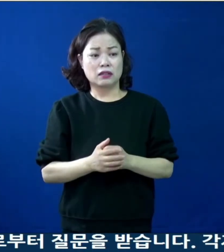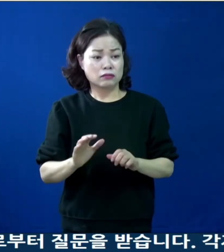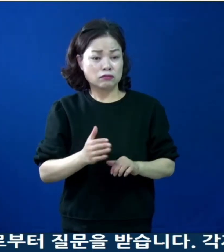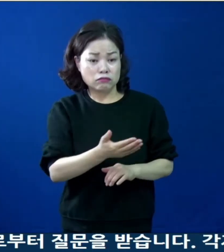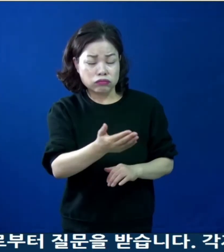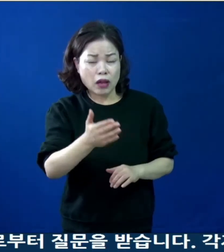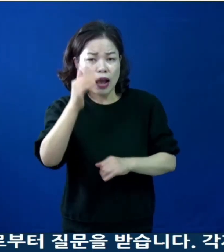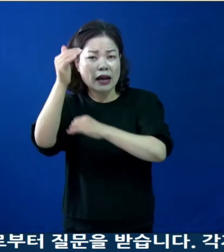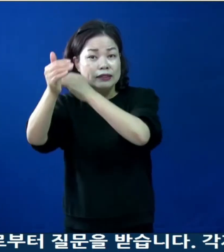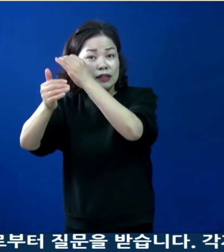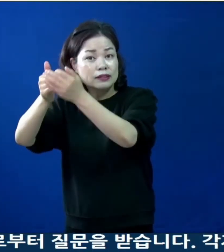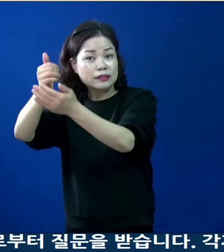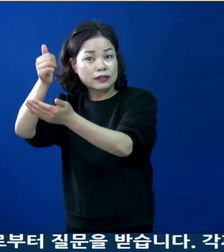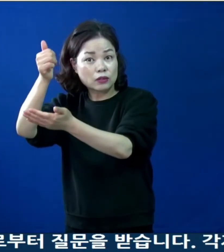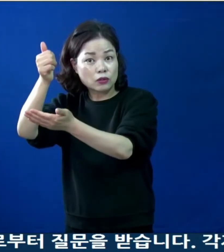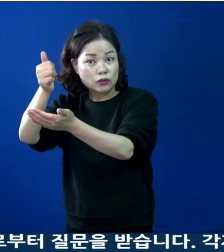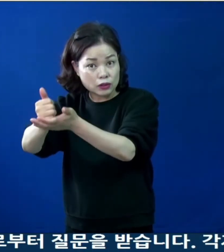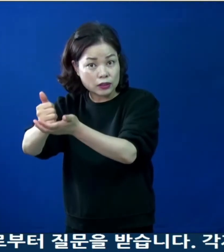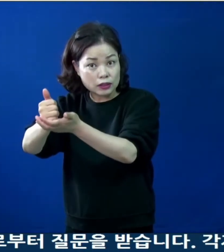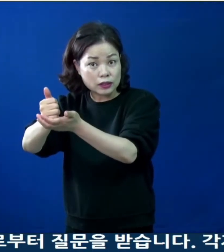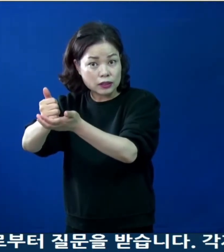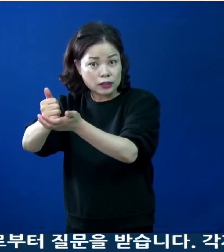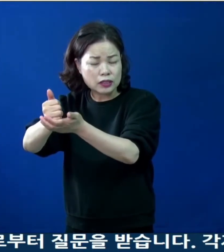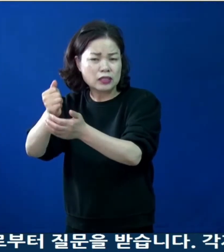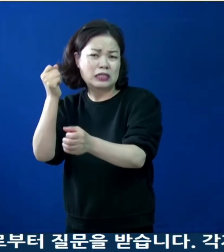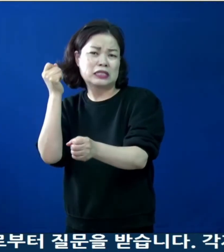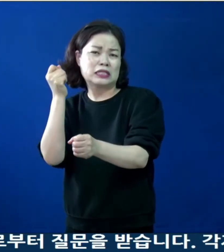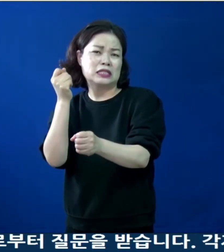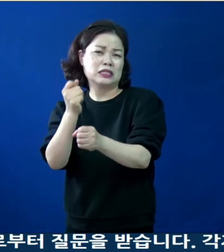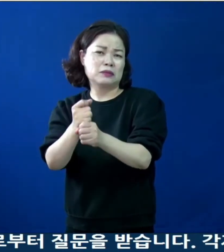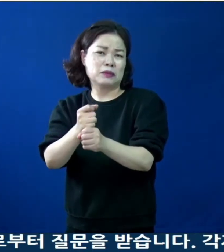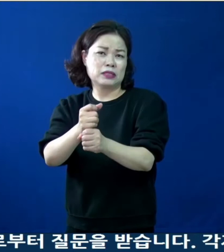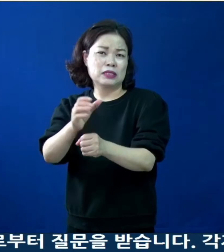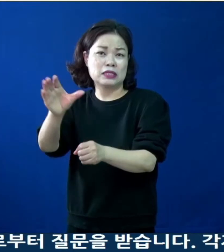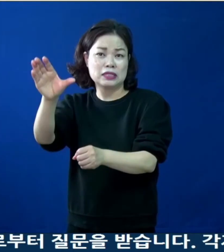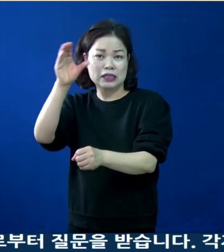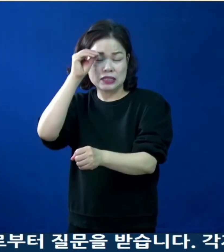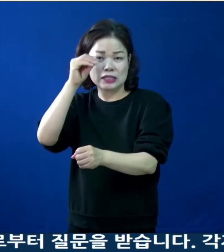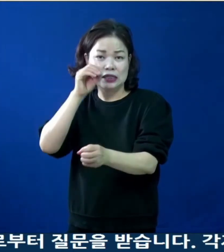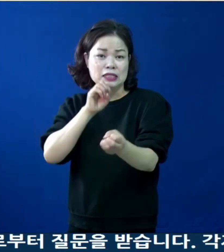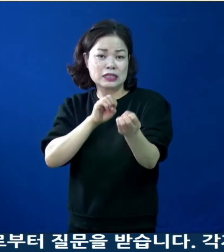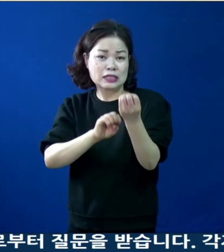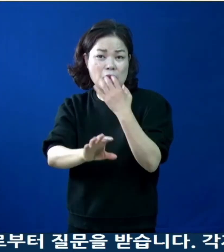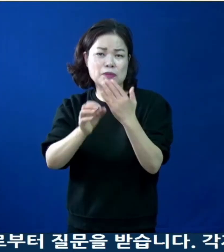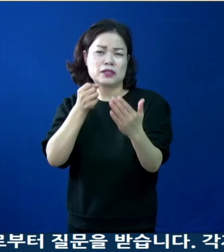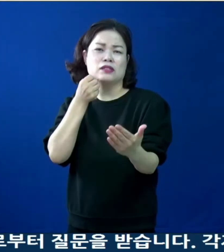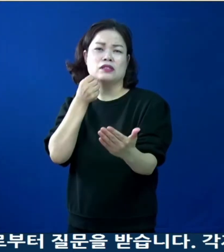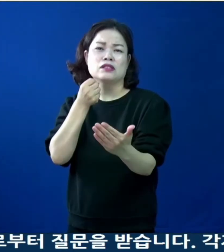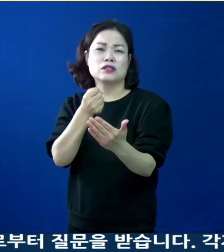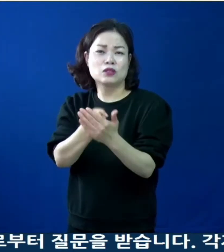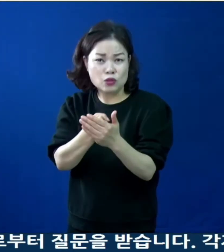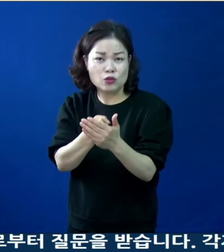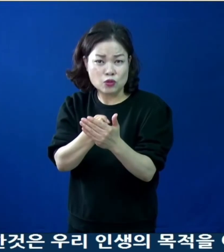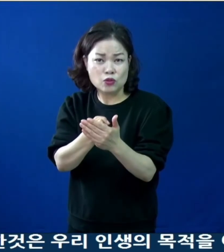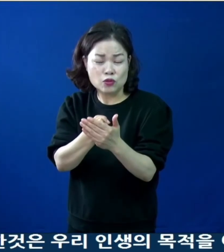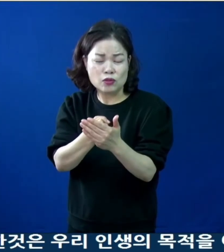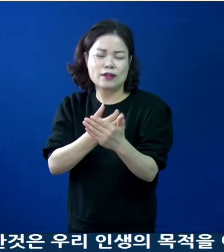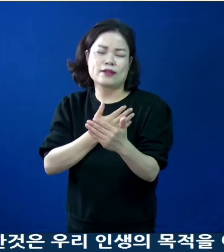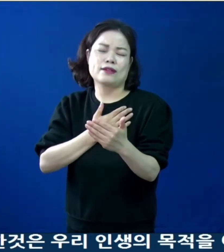여러분, 하나님께서는 이미 모범 답안을 정해 두셨다는 것을 알아야